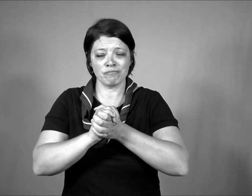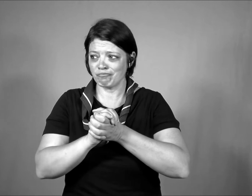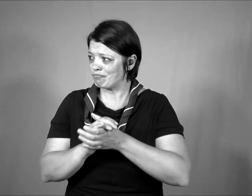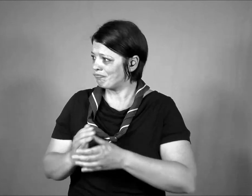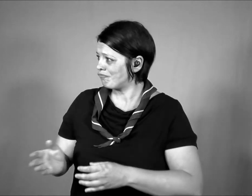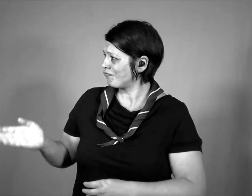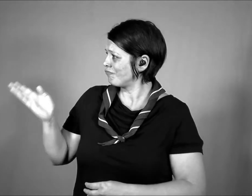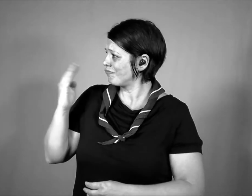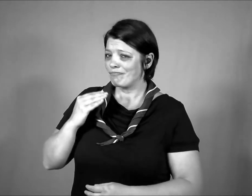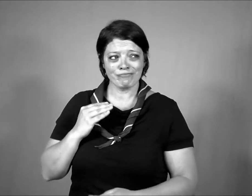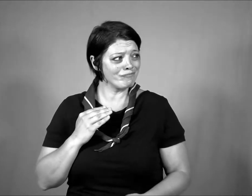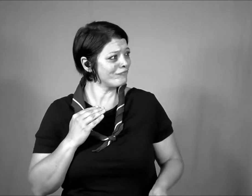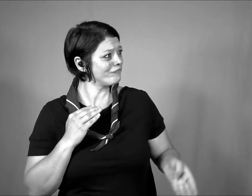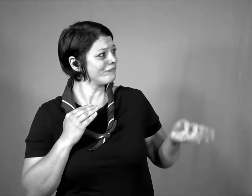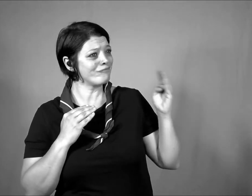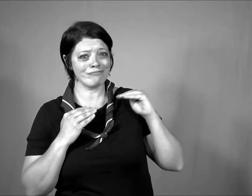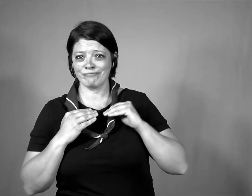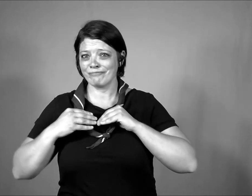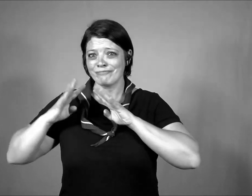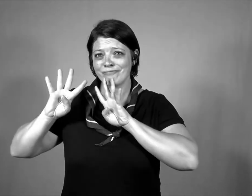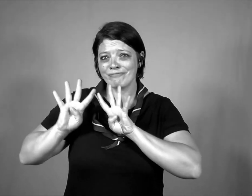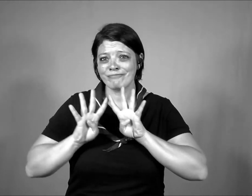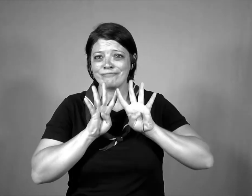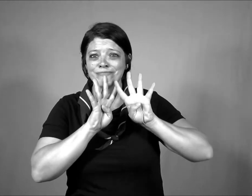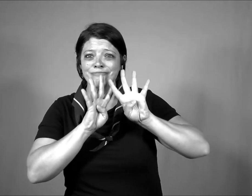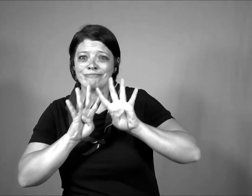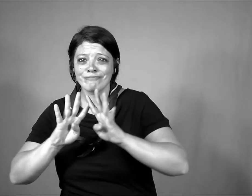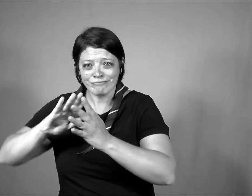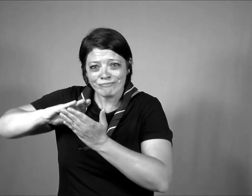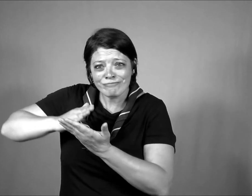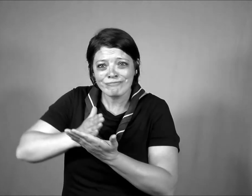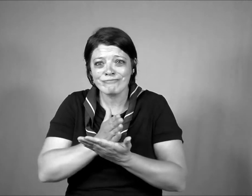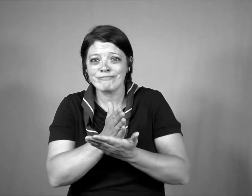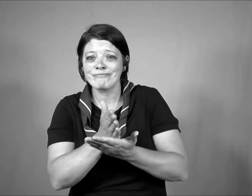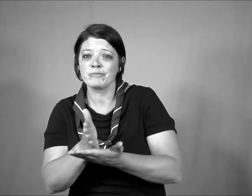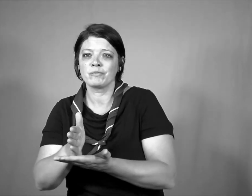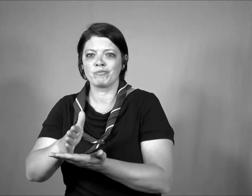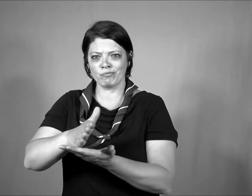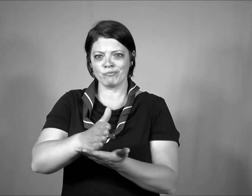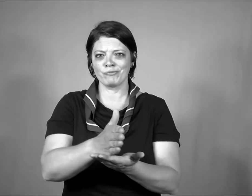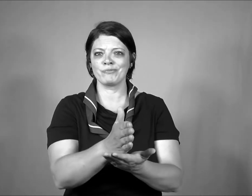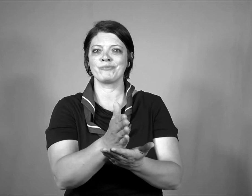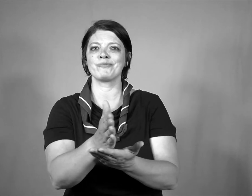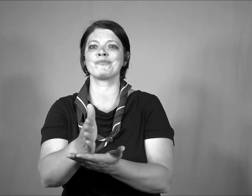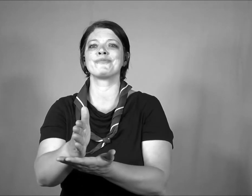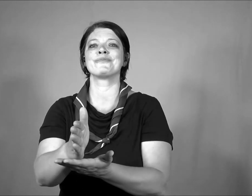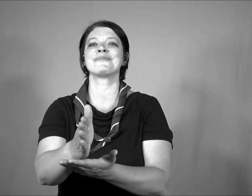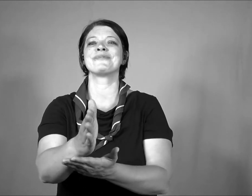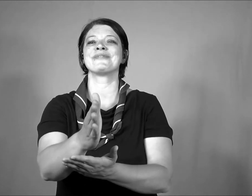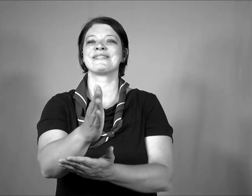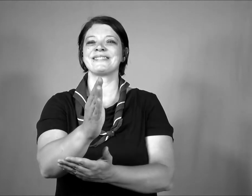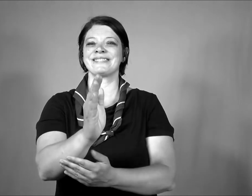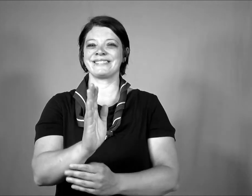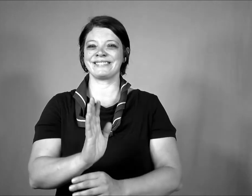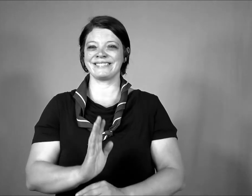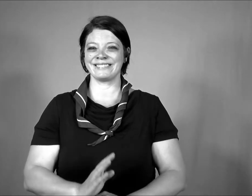avec vous jamais elle ne cède. Notre amitié fait face au vent.